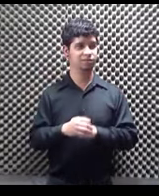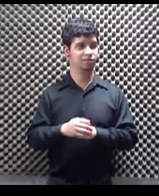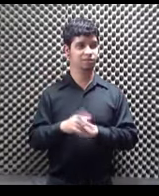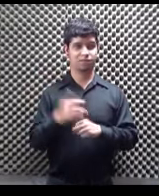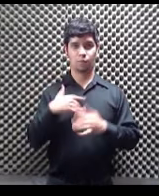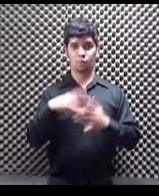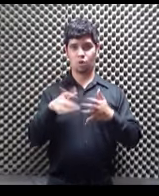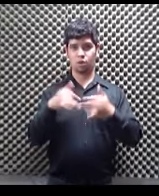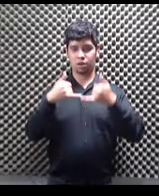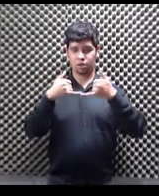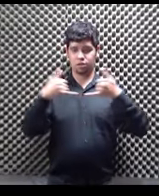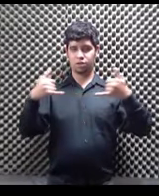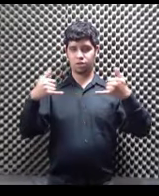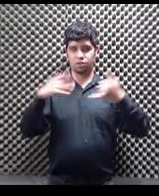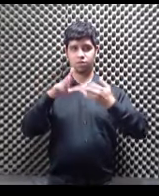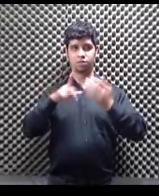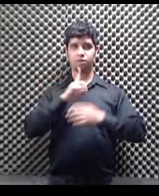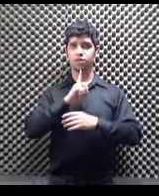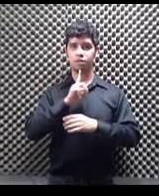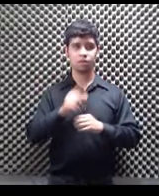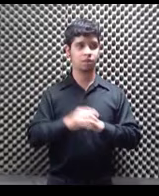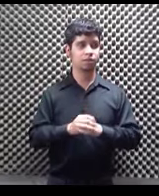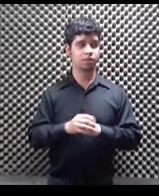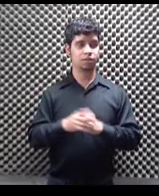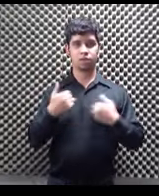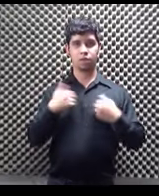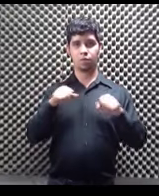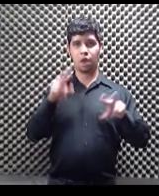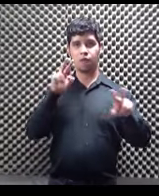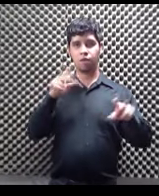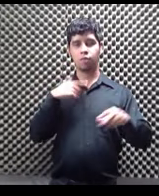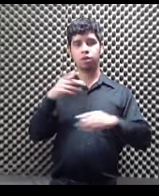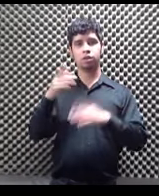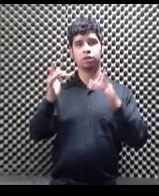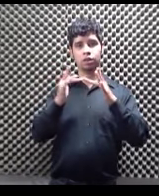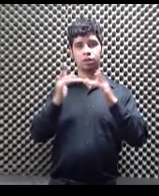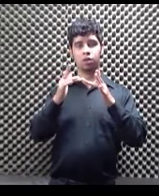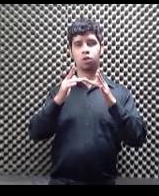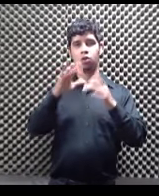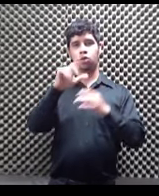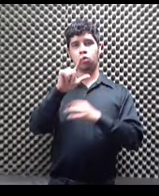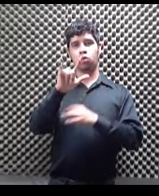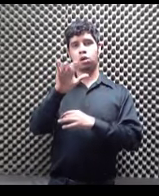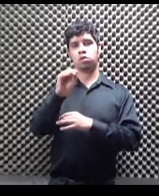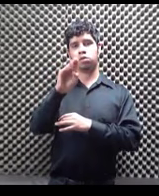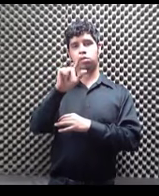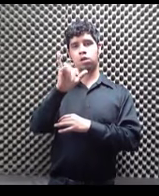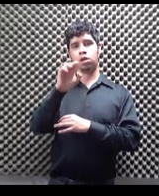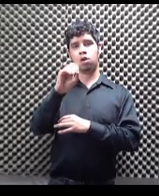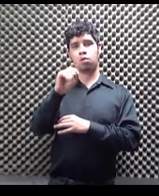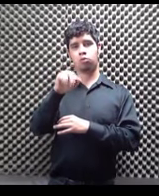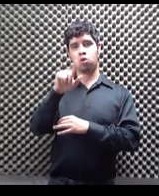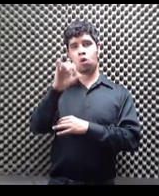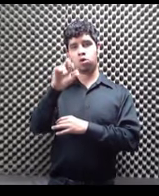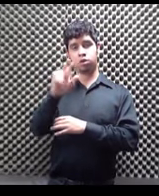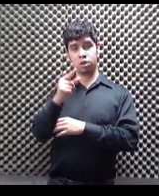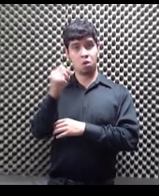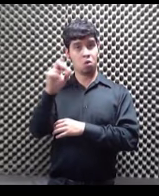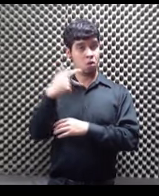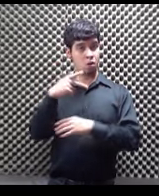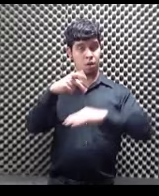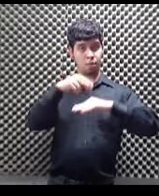Estamos alineados aquí porque sí, los que están por internet en cuarzoblanco.org o en artefusión.org o